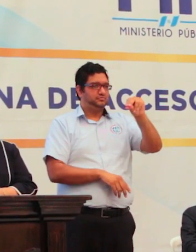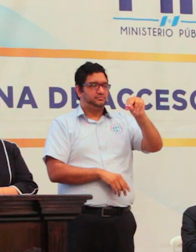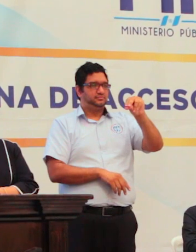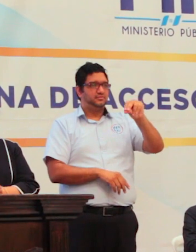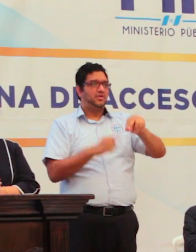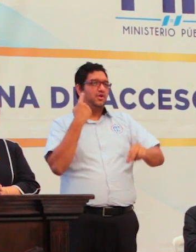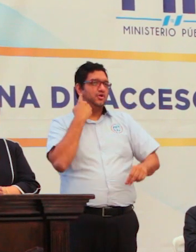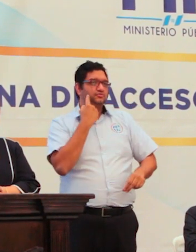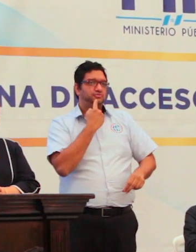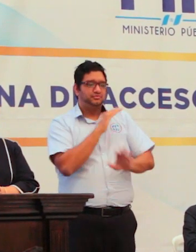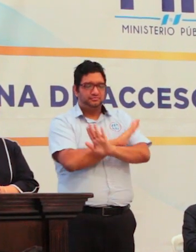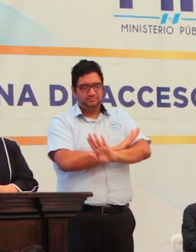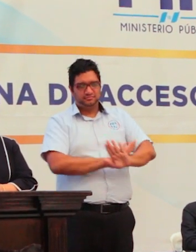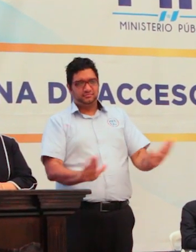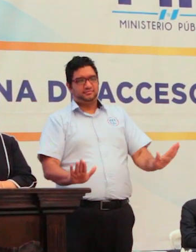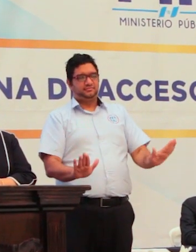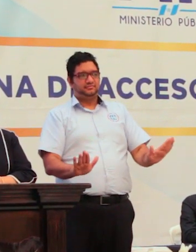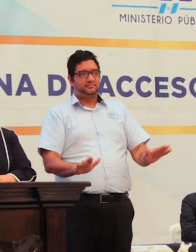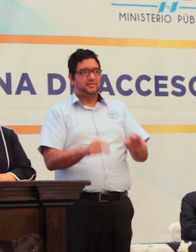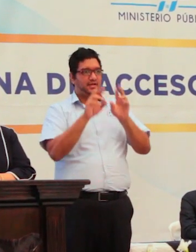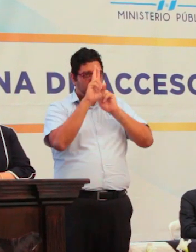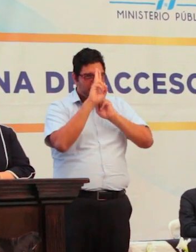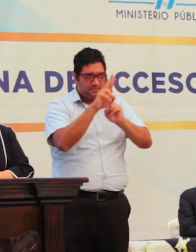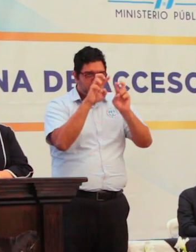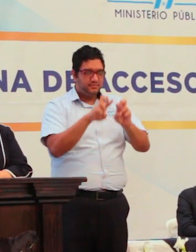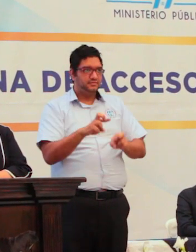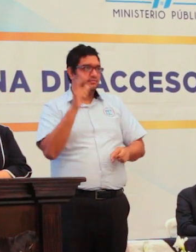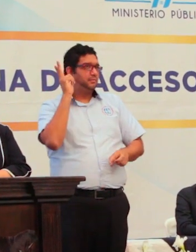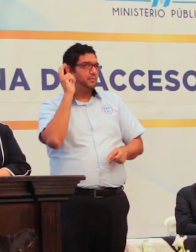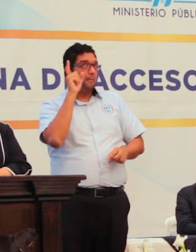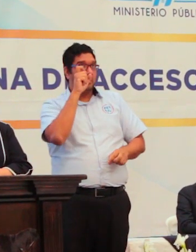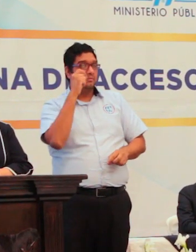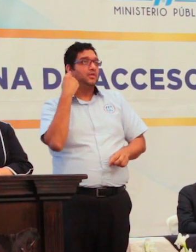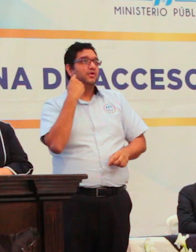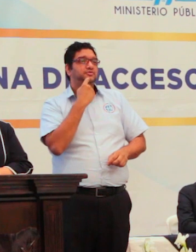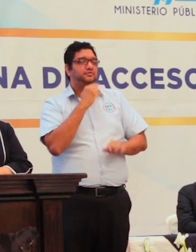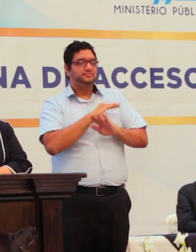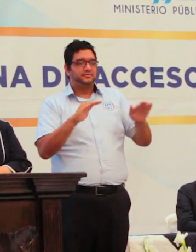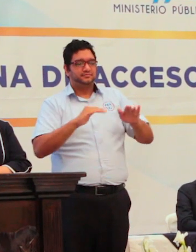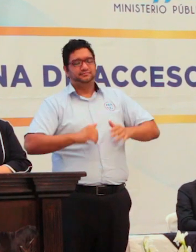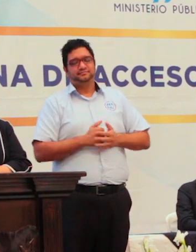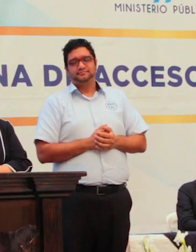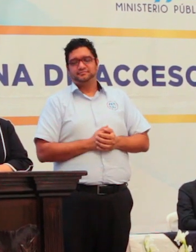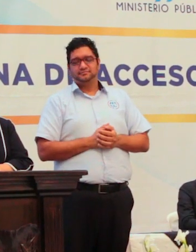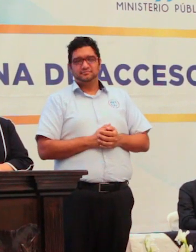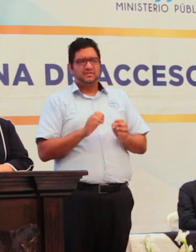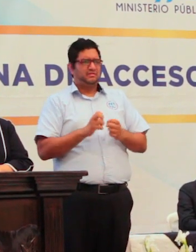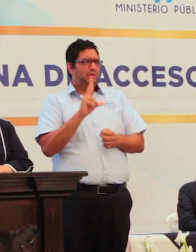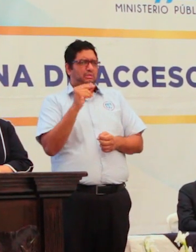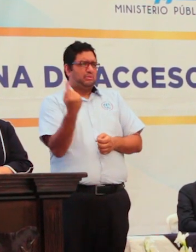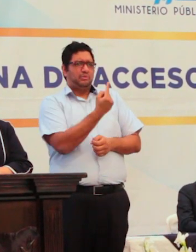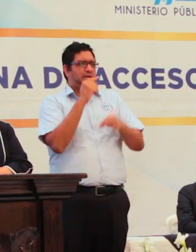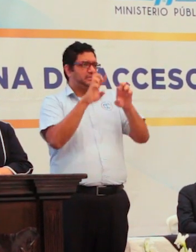en un mundo donde la diversidad es parte del vivir diario, donde no vamos a encontrar personas iguales en ningún